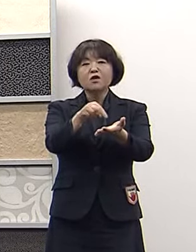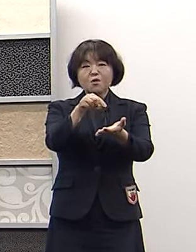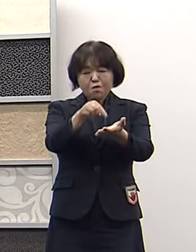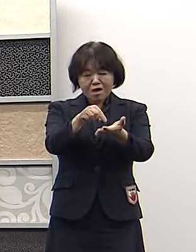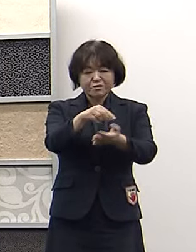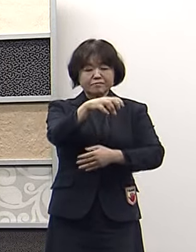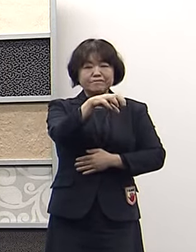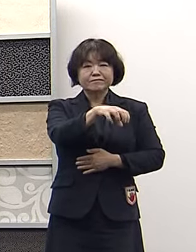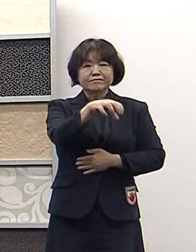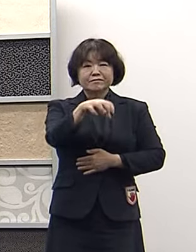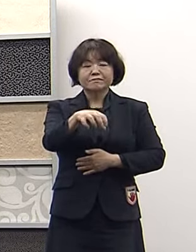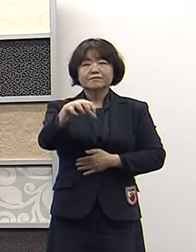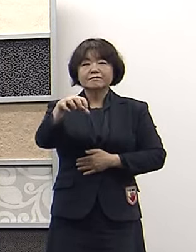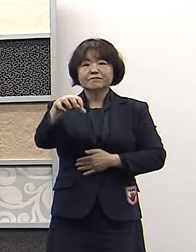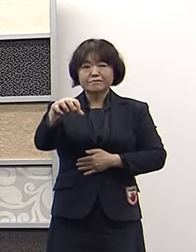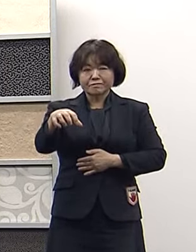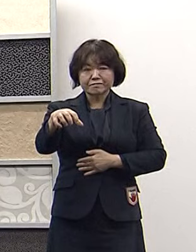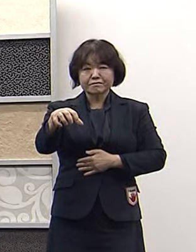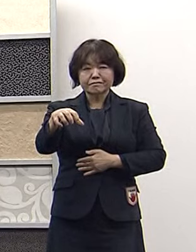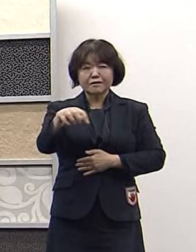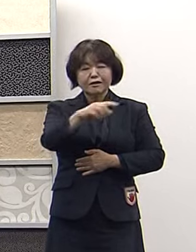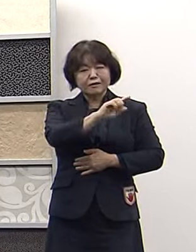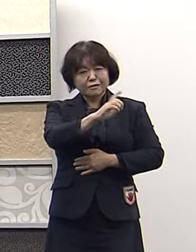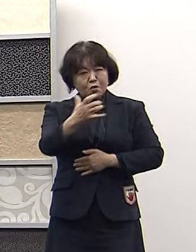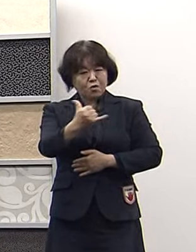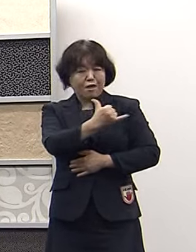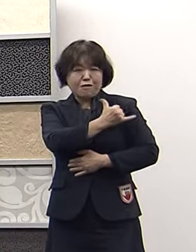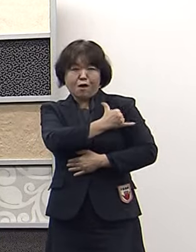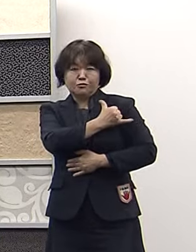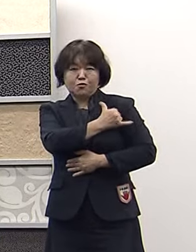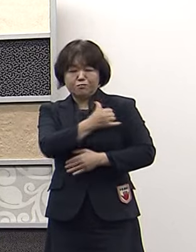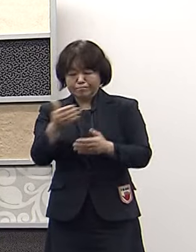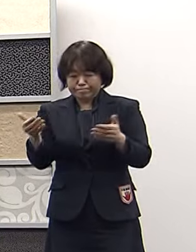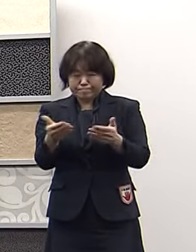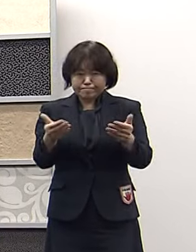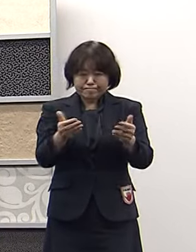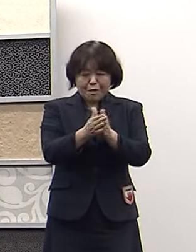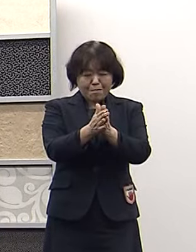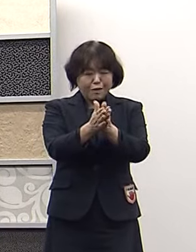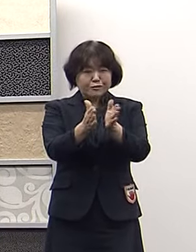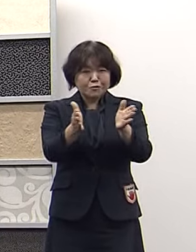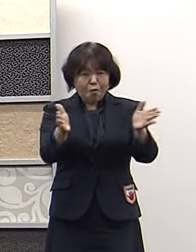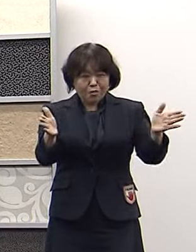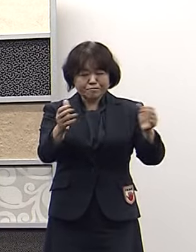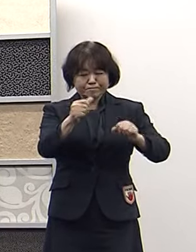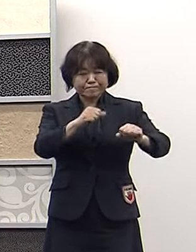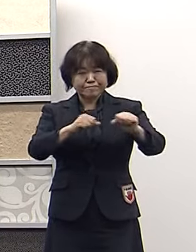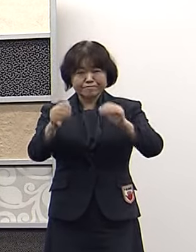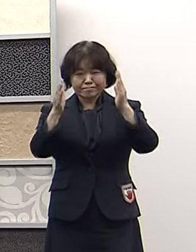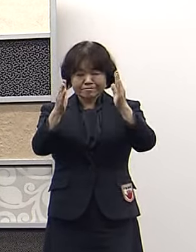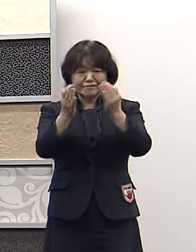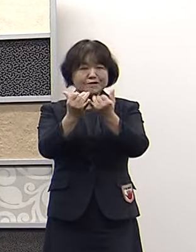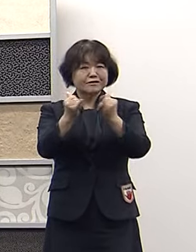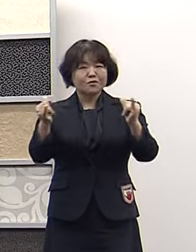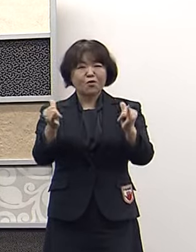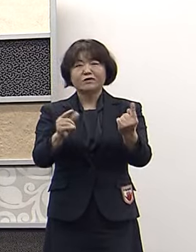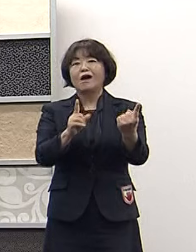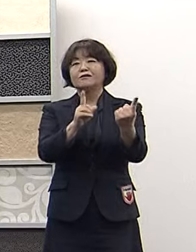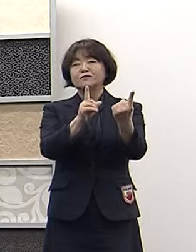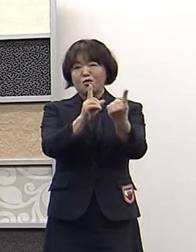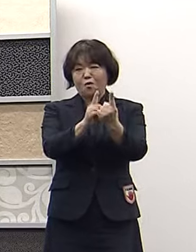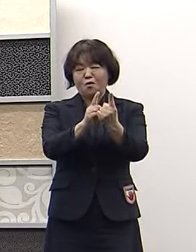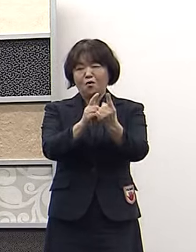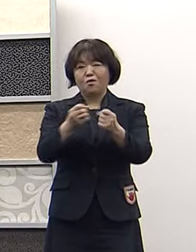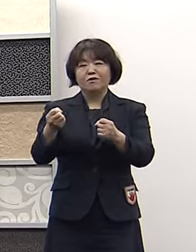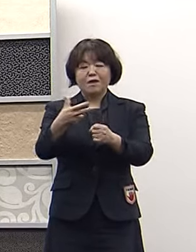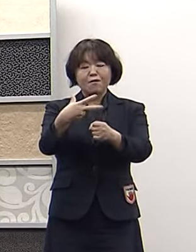内各地域におきまして、複数の役職などを務め、幅広い分野で活躍された方々を対象として、令和2